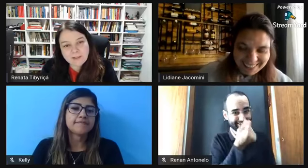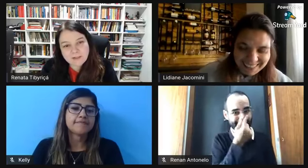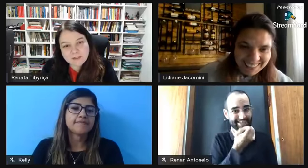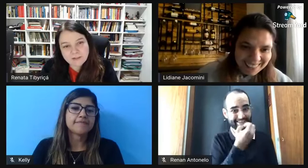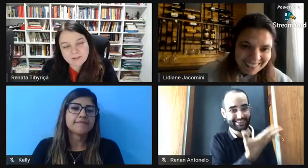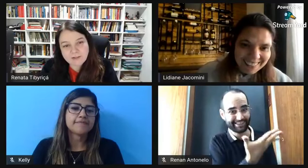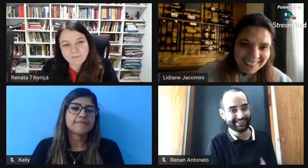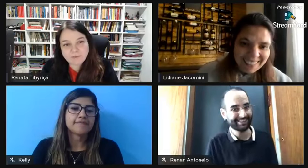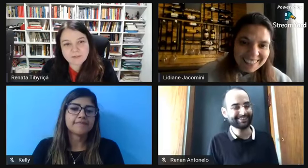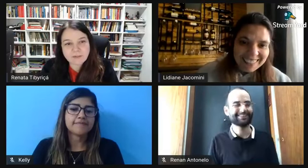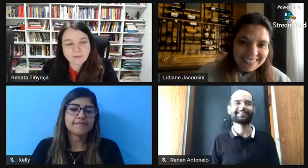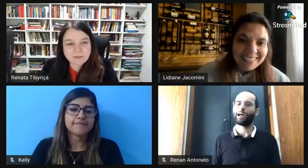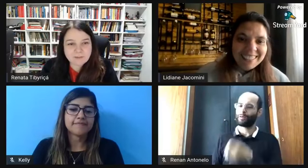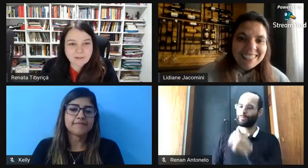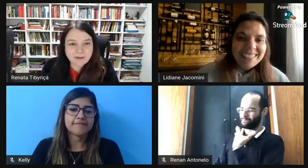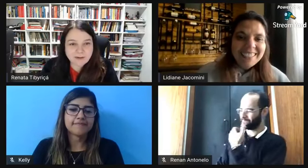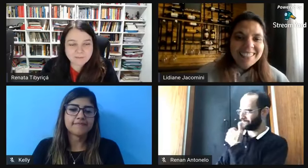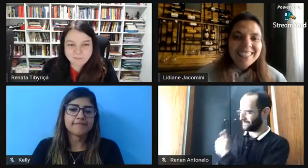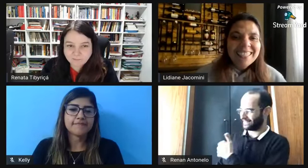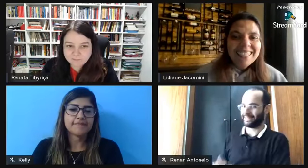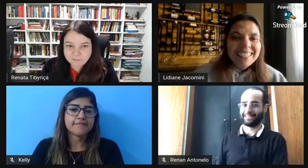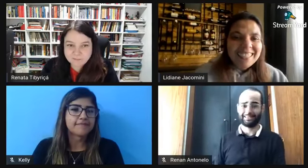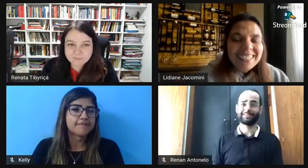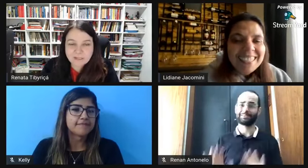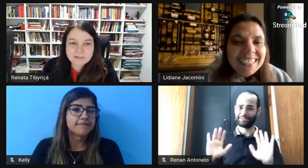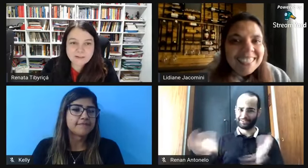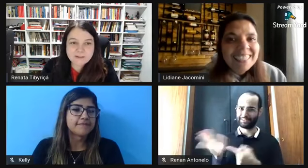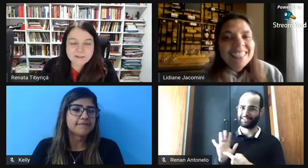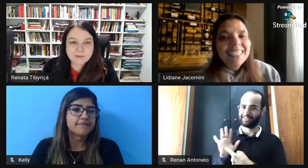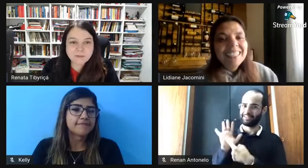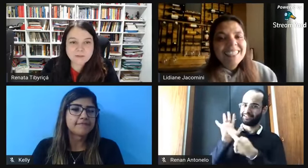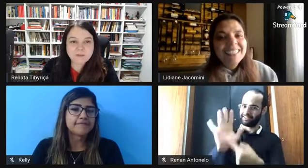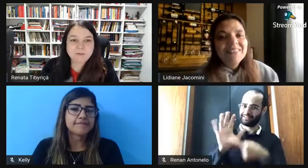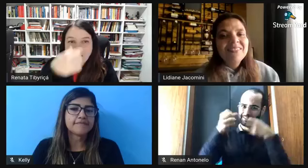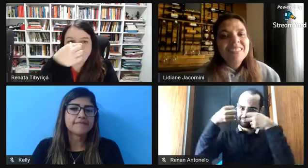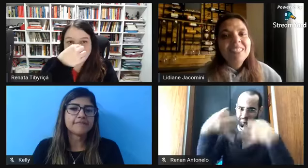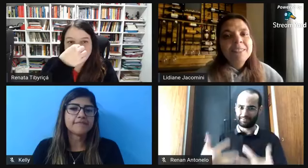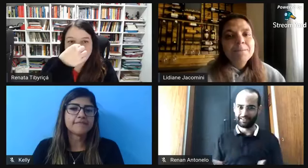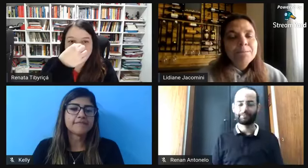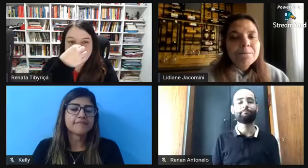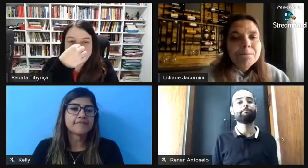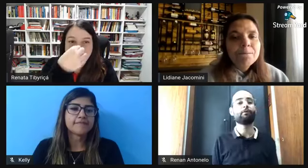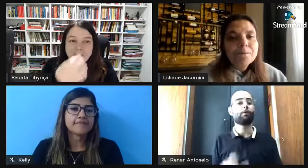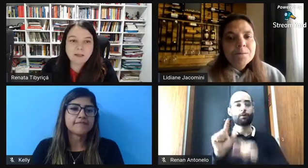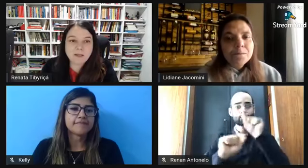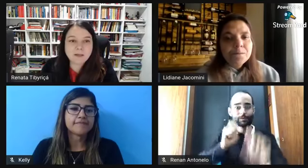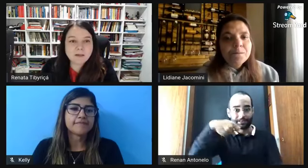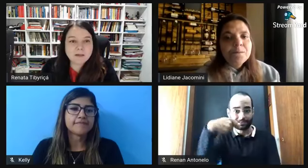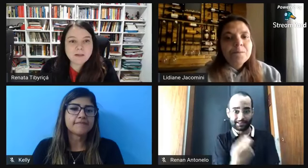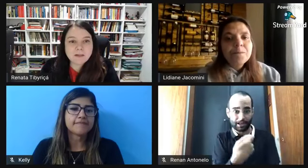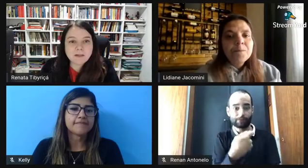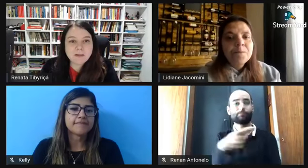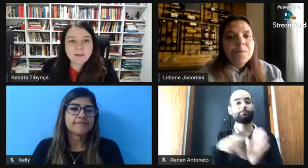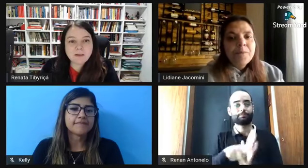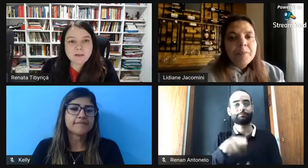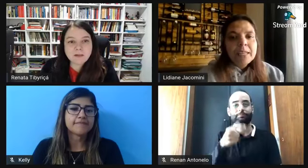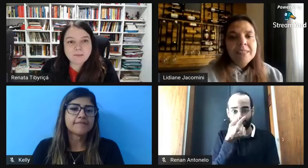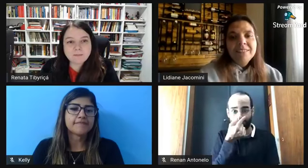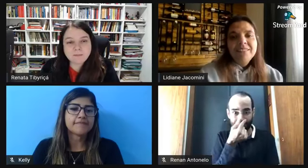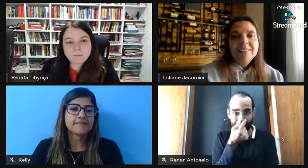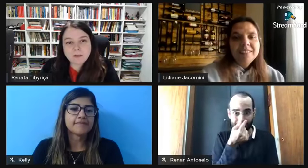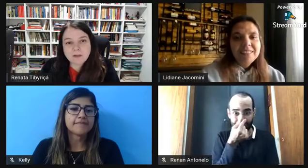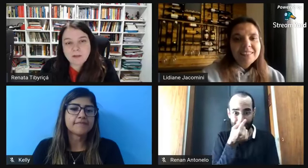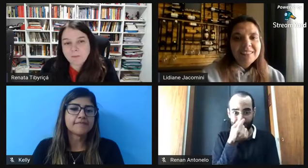Tudo bem, Lidiane. Você já fez a minha descrição, né? Só vou falar que o meu sinal é esse aqui.